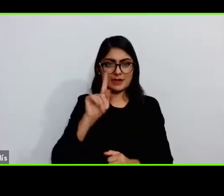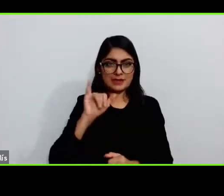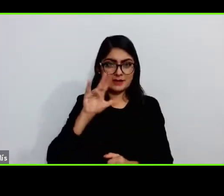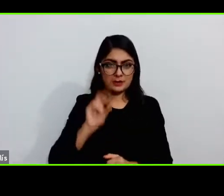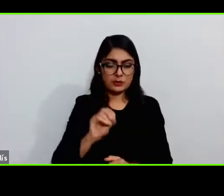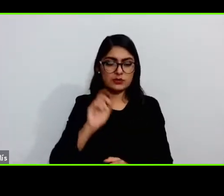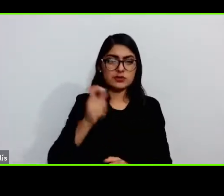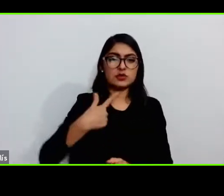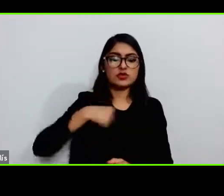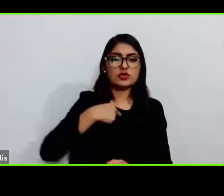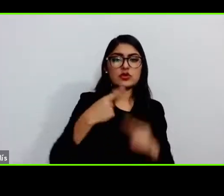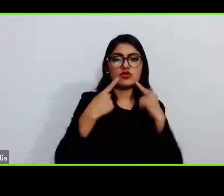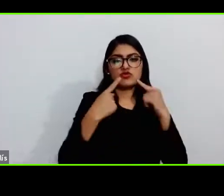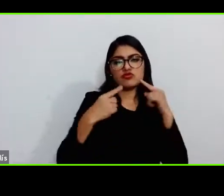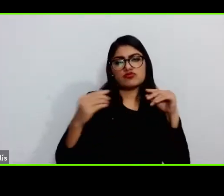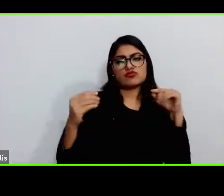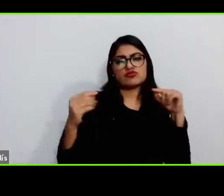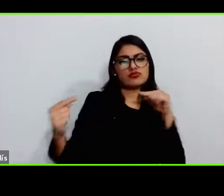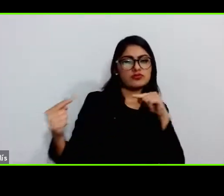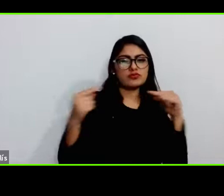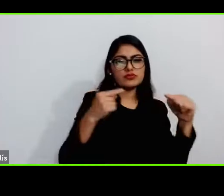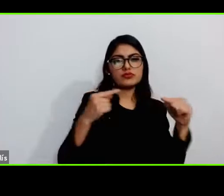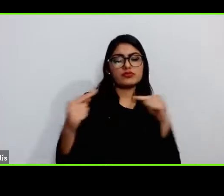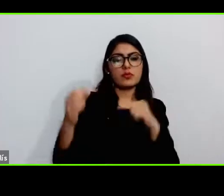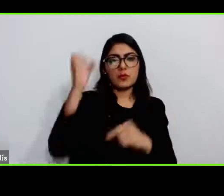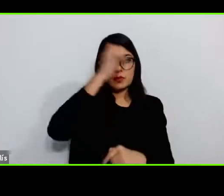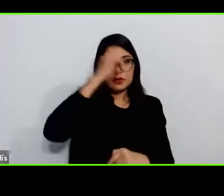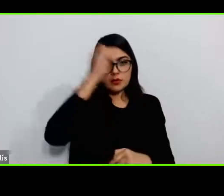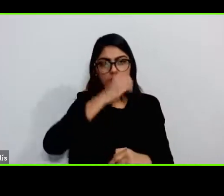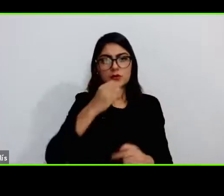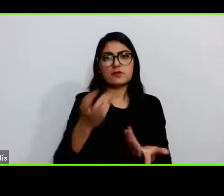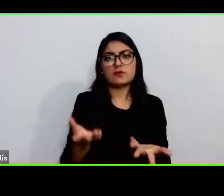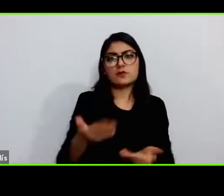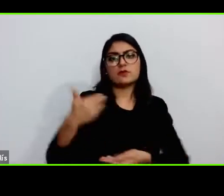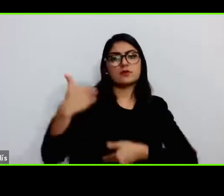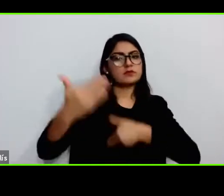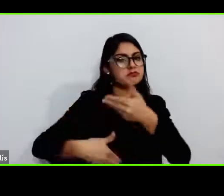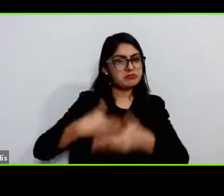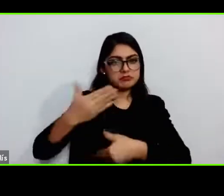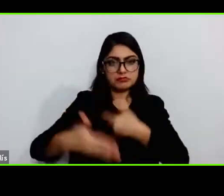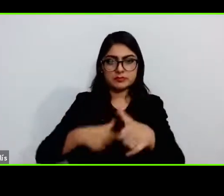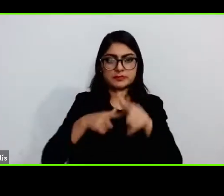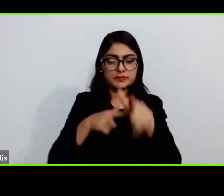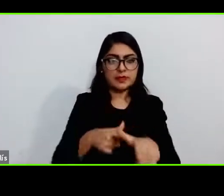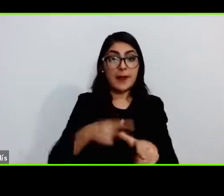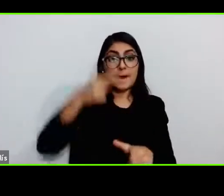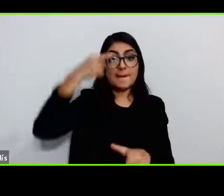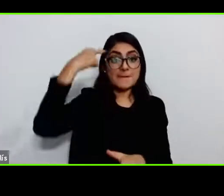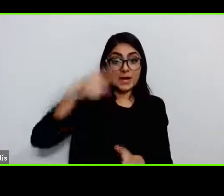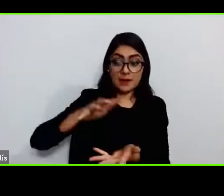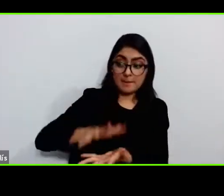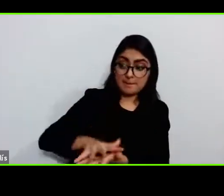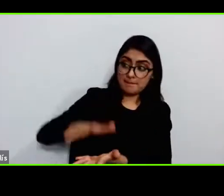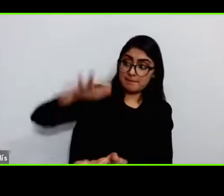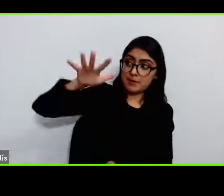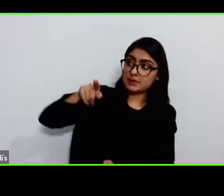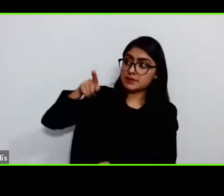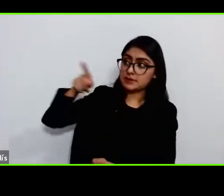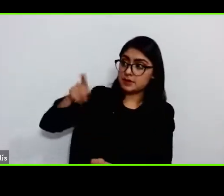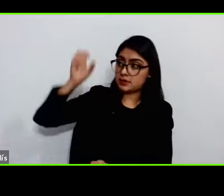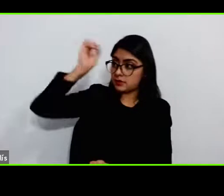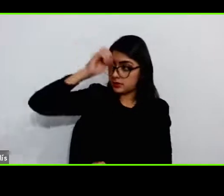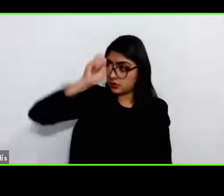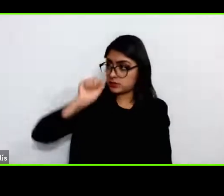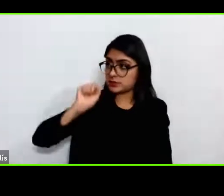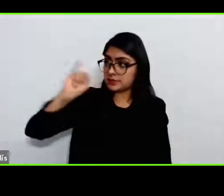permanente, profunda, una discusión moral constante, en la que se toman decisiones por la mayoría, tanto ya sea en